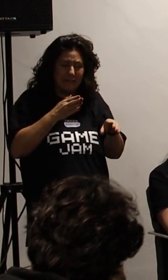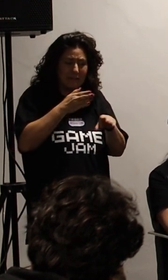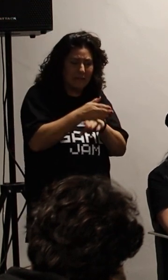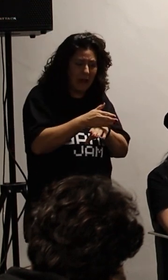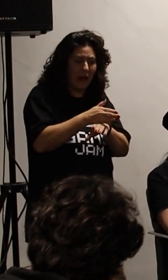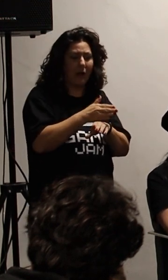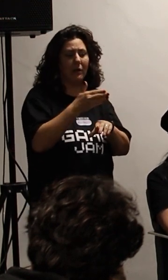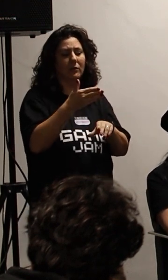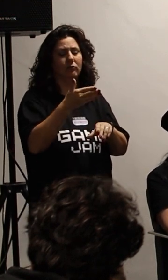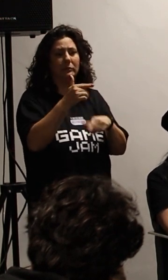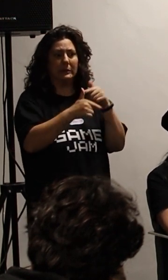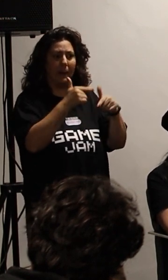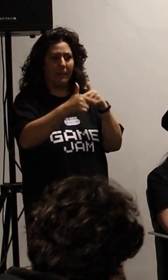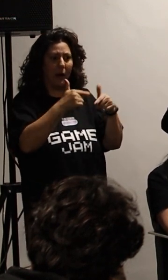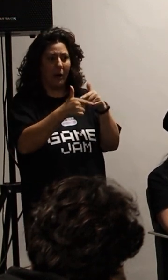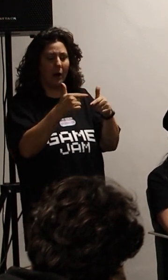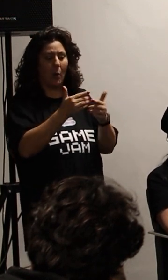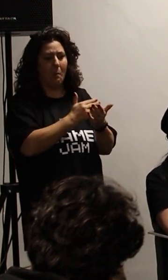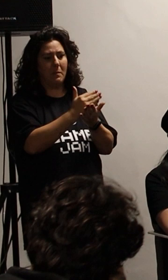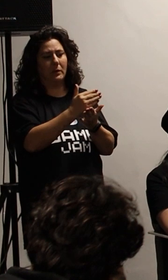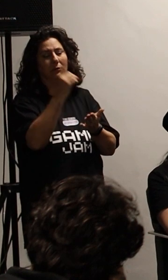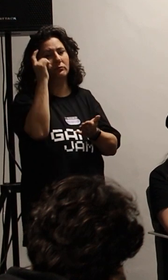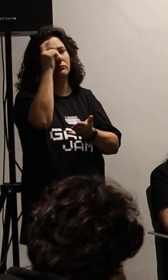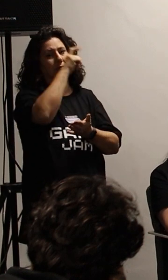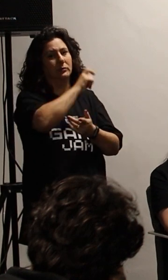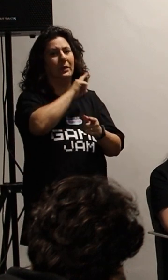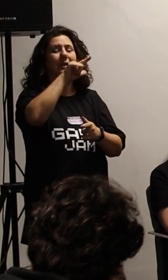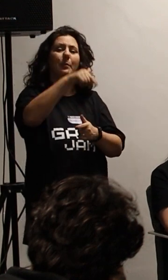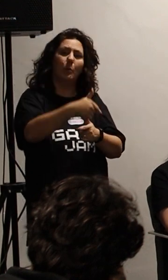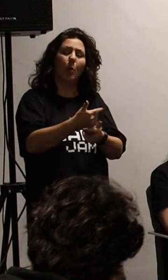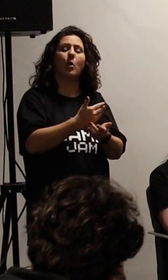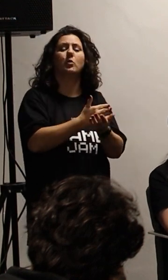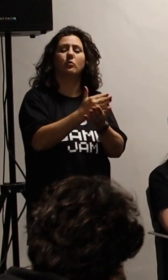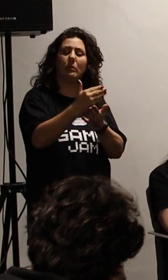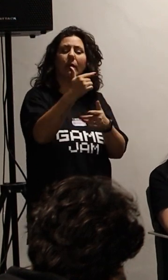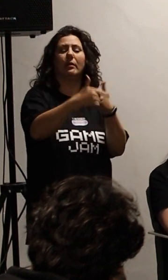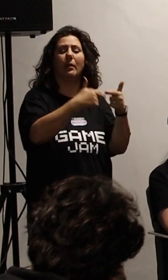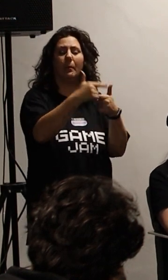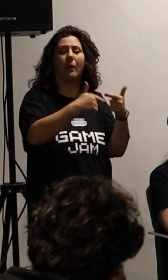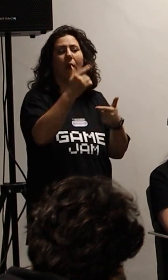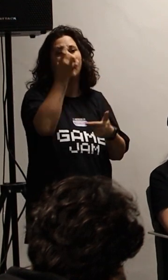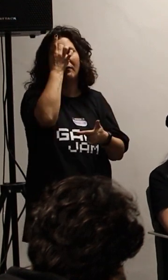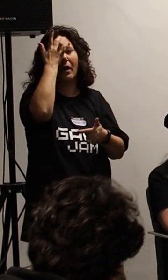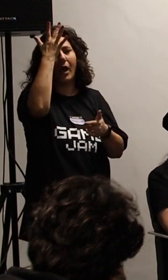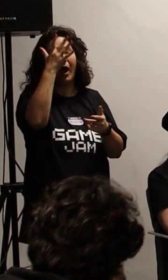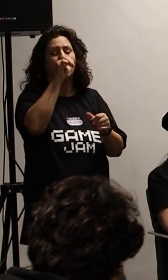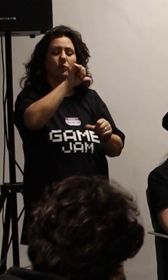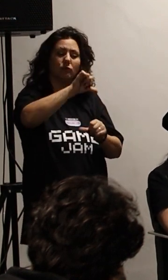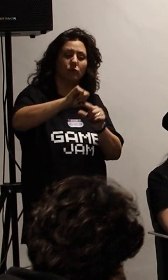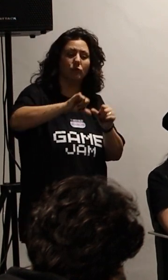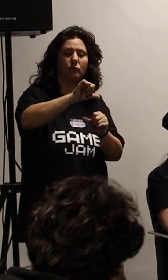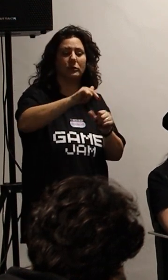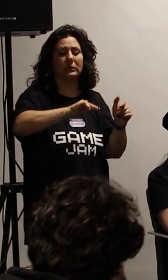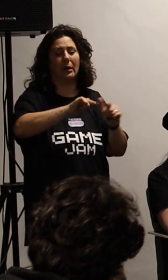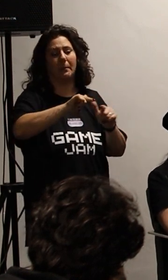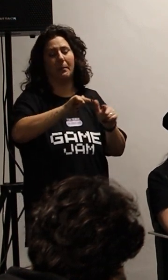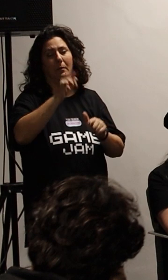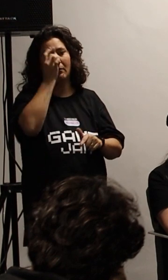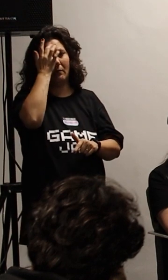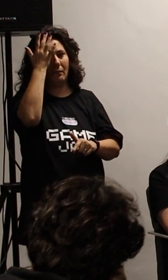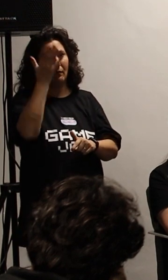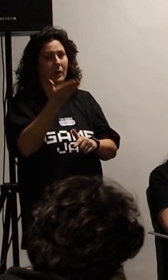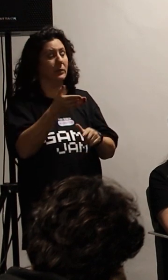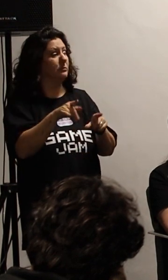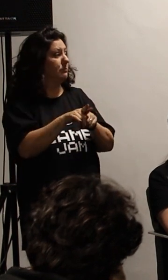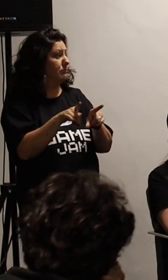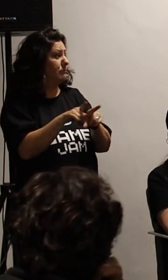você entra, já fica um pouco mais fácil de você depois se realocar para outro emprego, enfim. E às